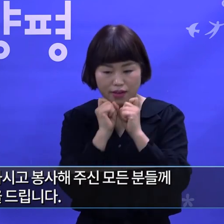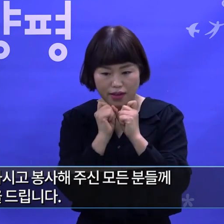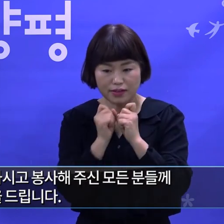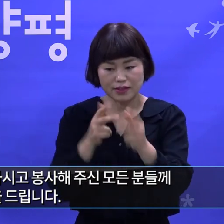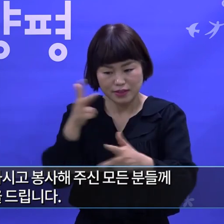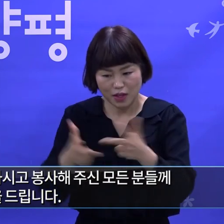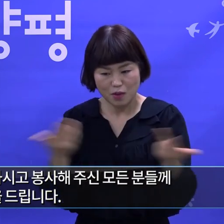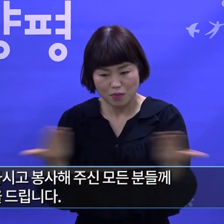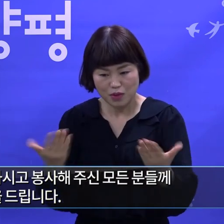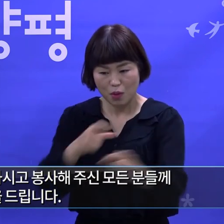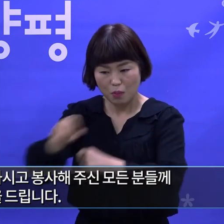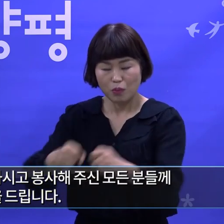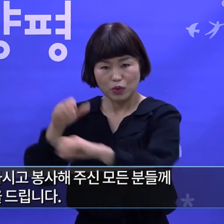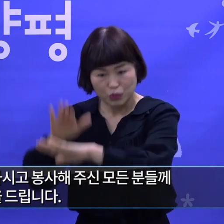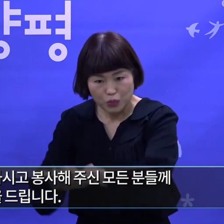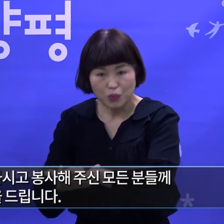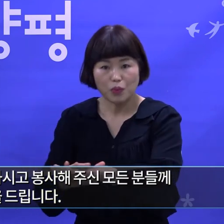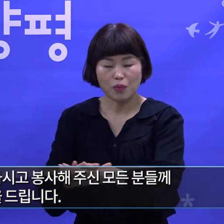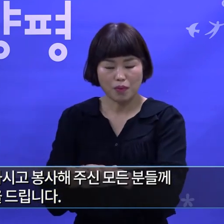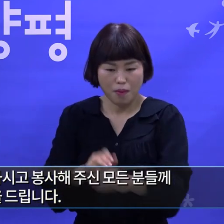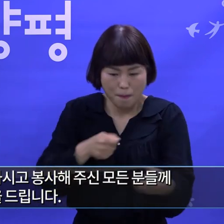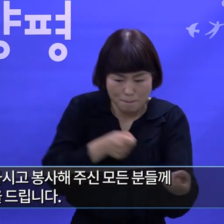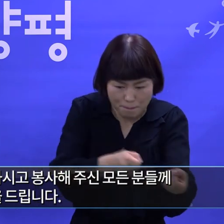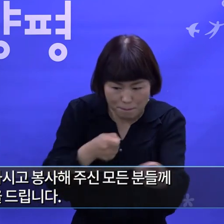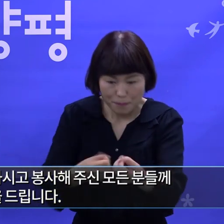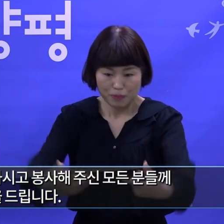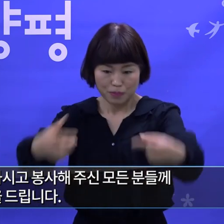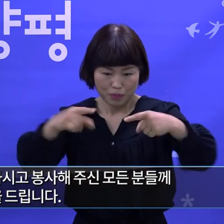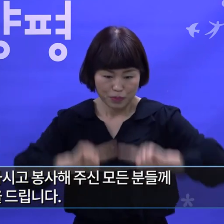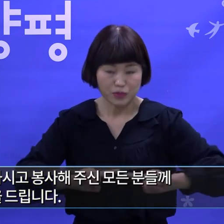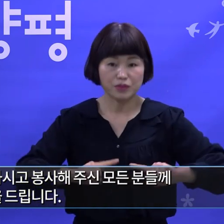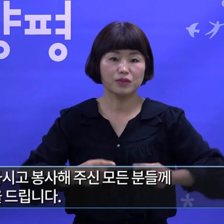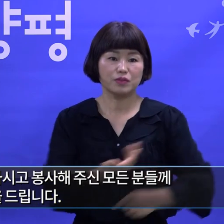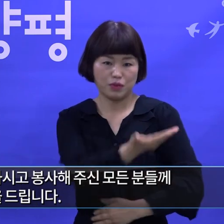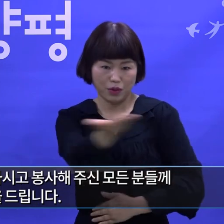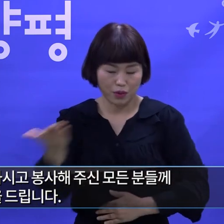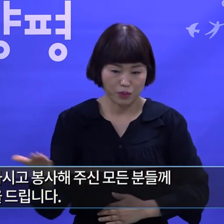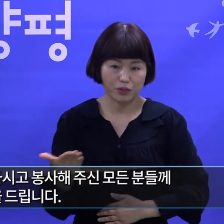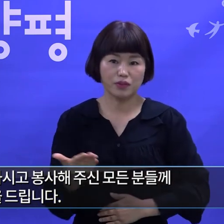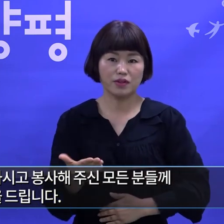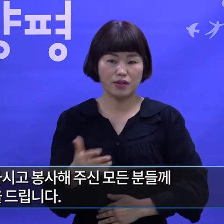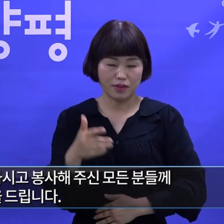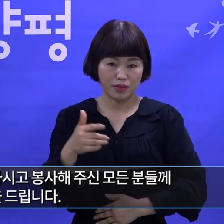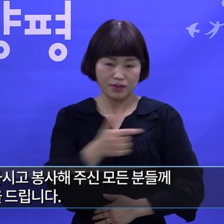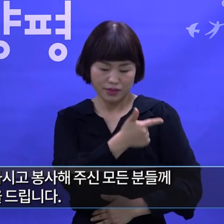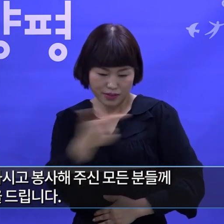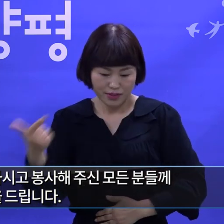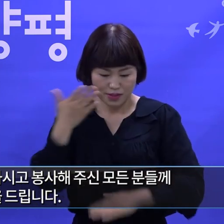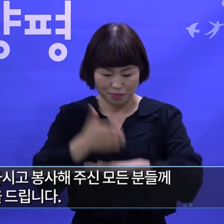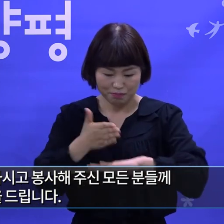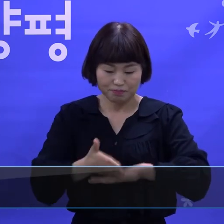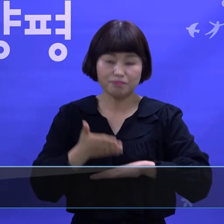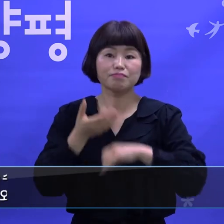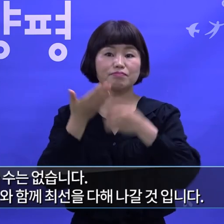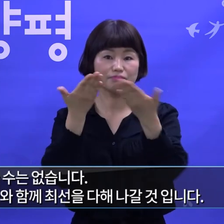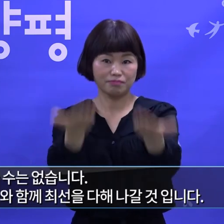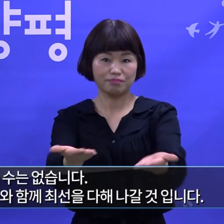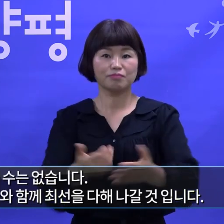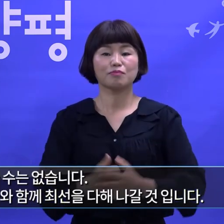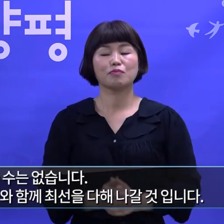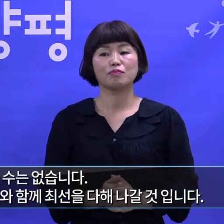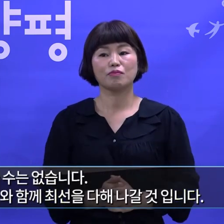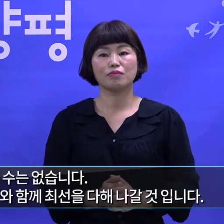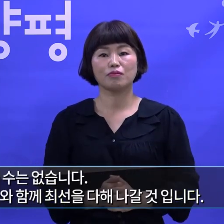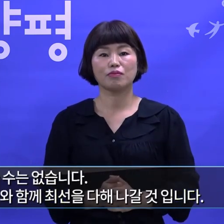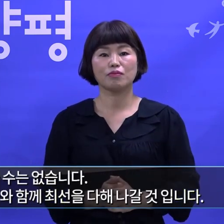모든 분들께 다시 한번 이 자리를 빌어 깊은 감사의 말씀을 드립니다.